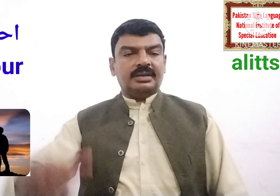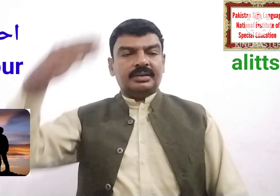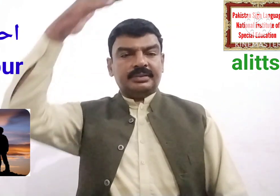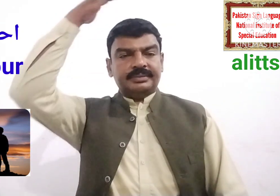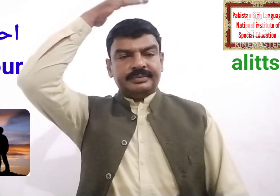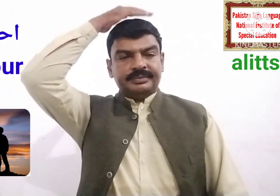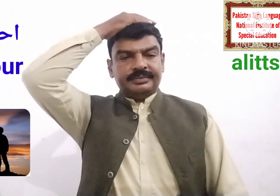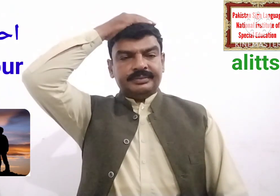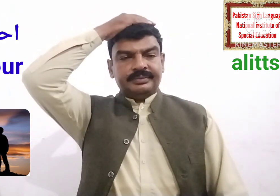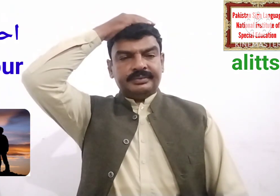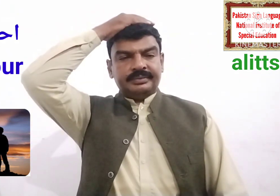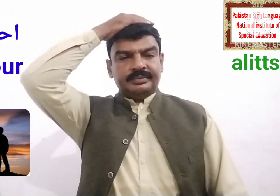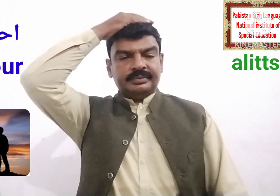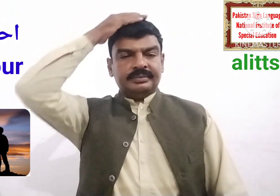ehsan,